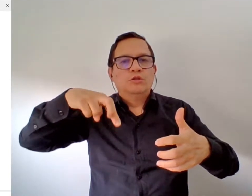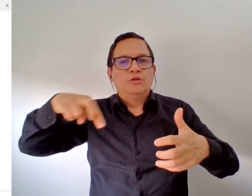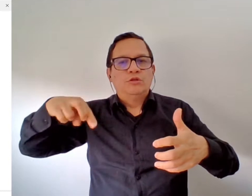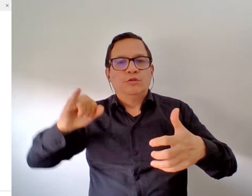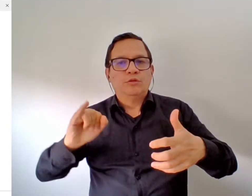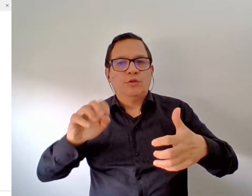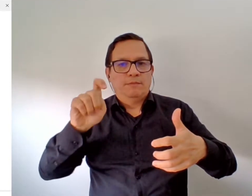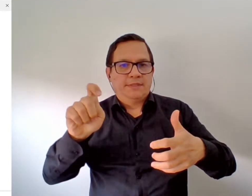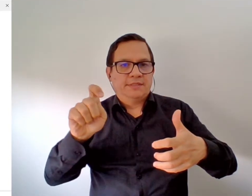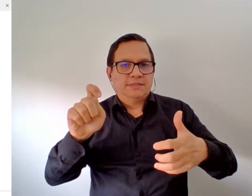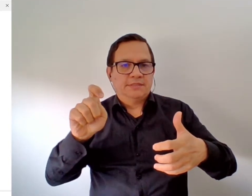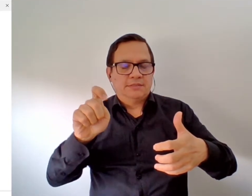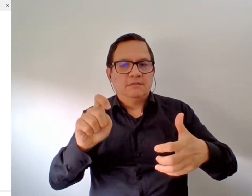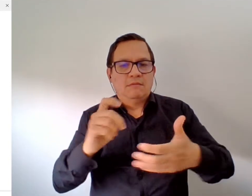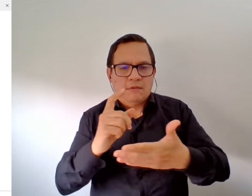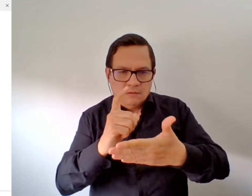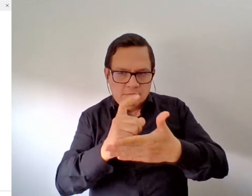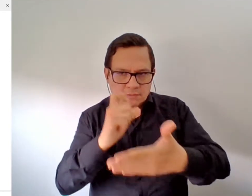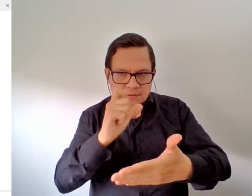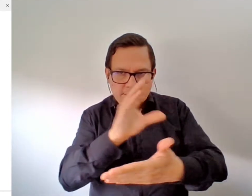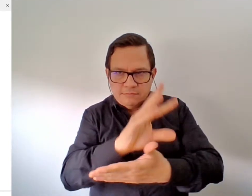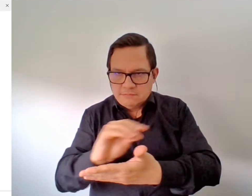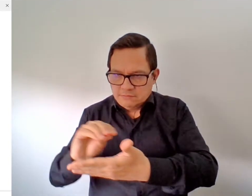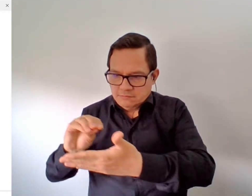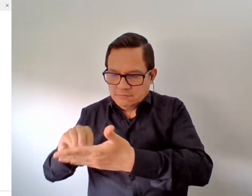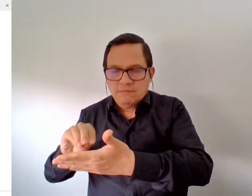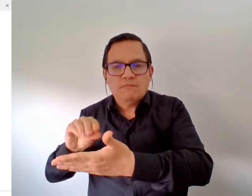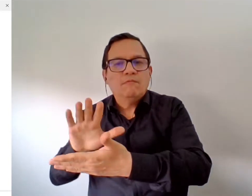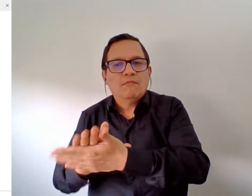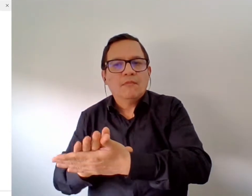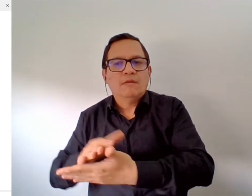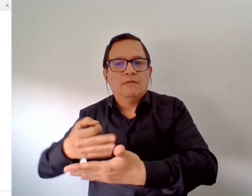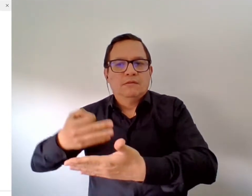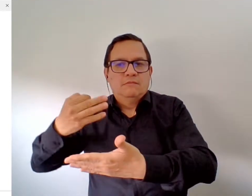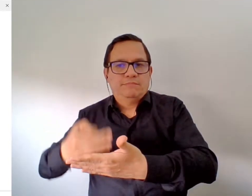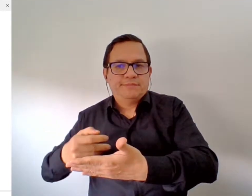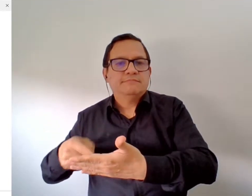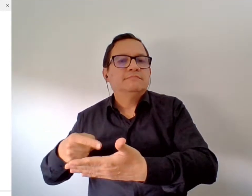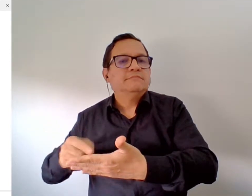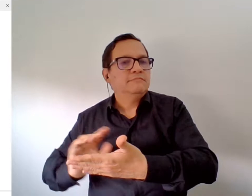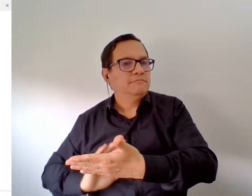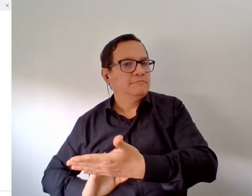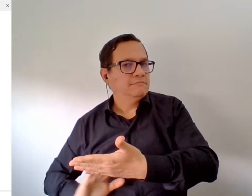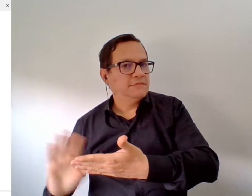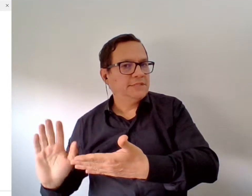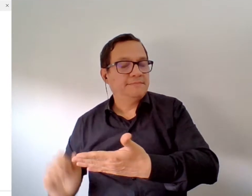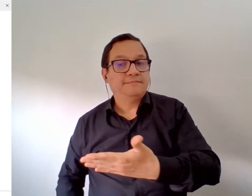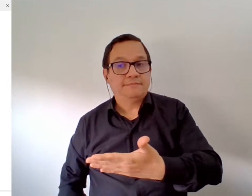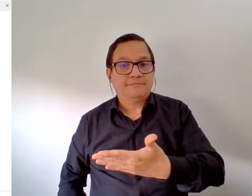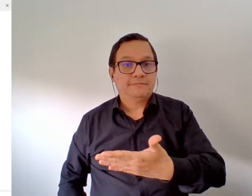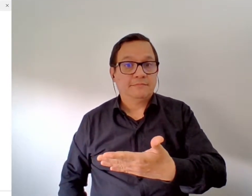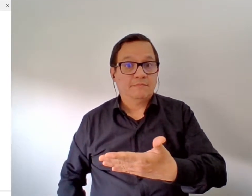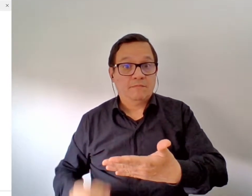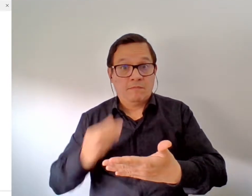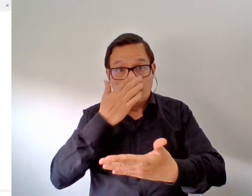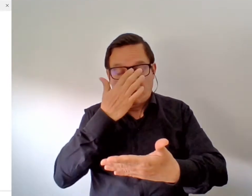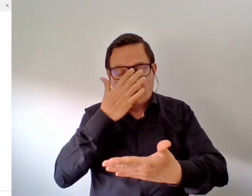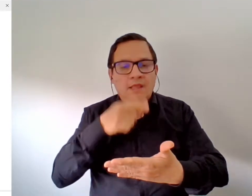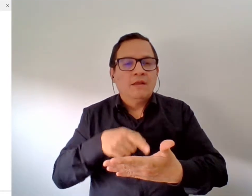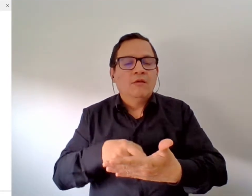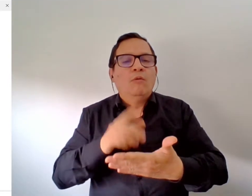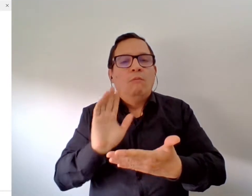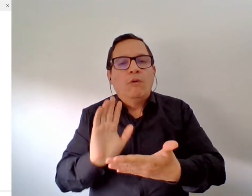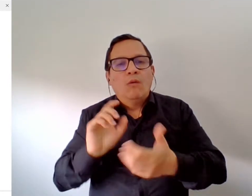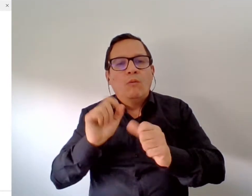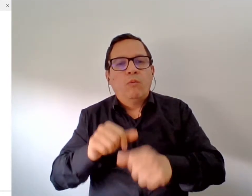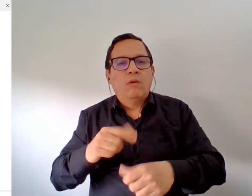Adicionar una imagen donde se evidencie que la máquina se ha iniciado con Knoppix. Se puede ayudar con